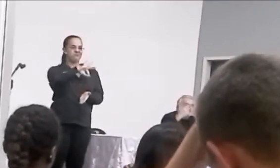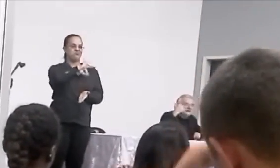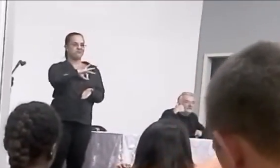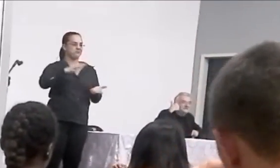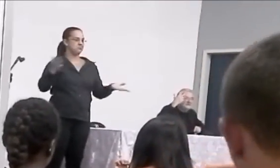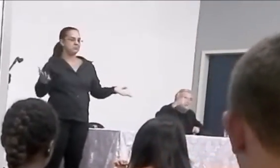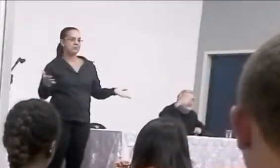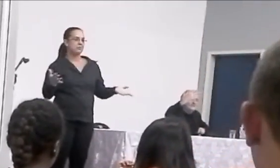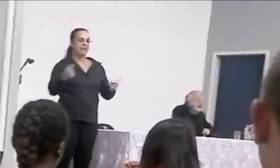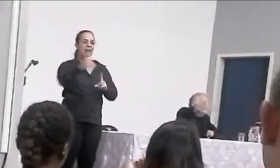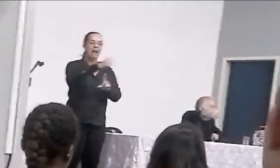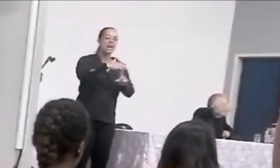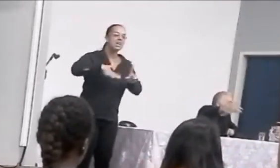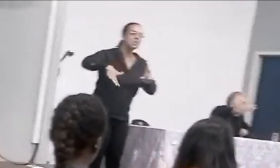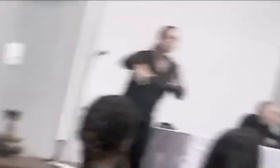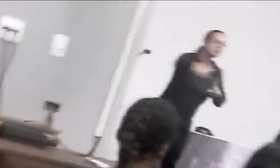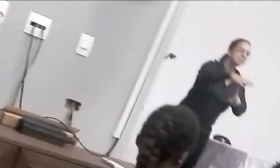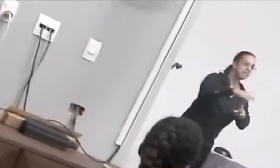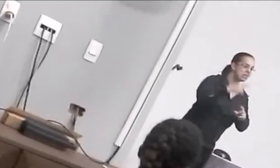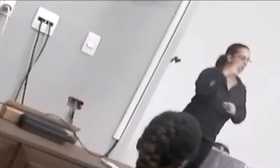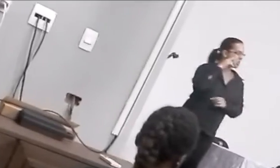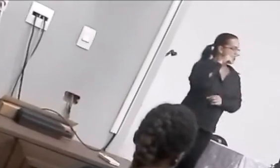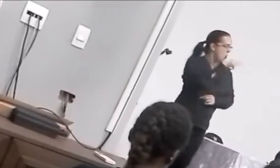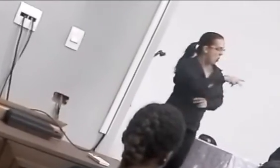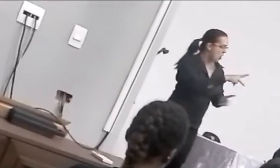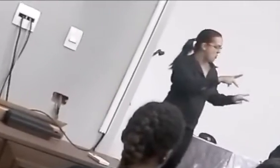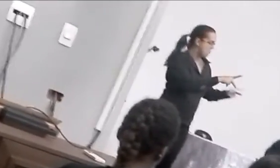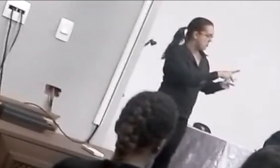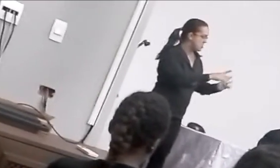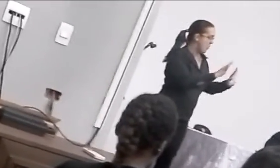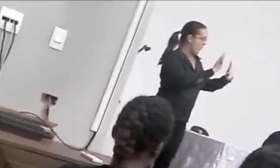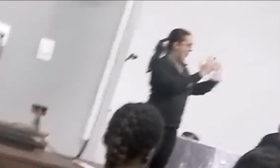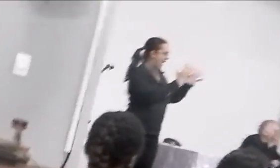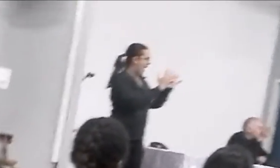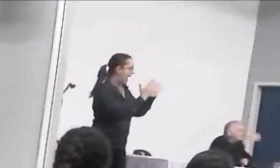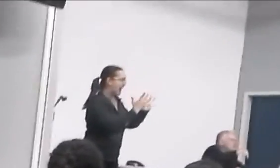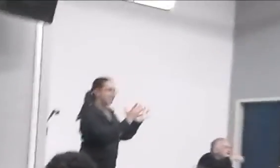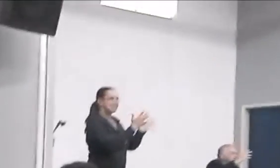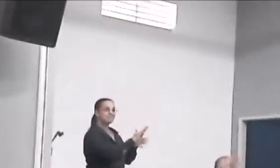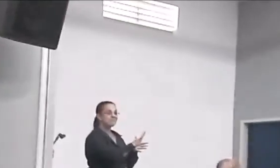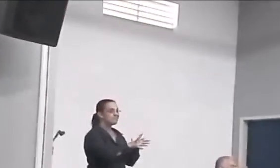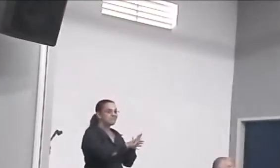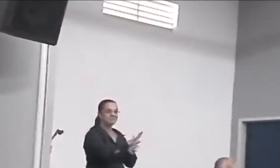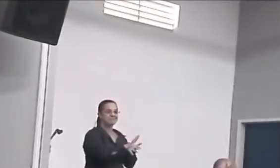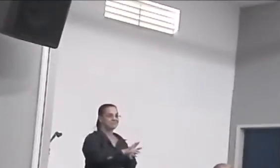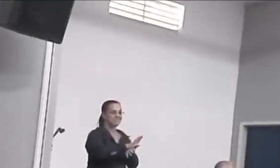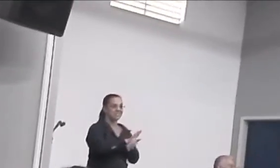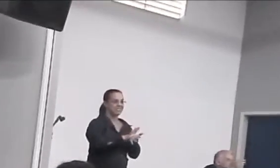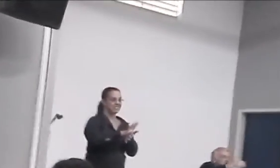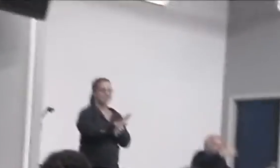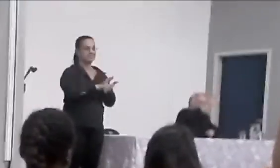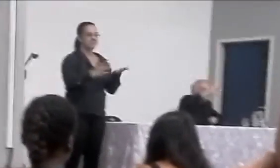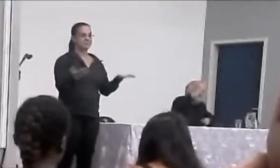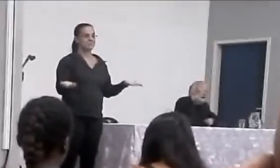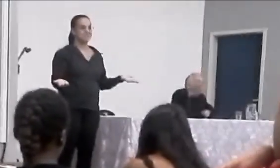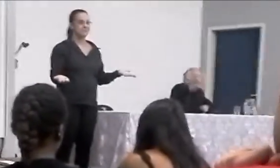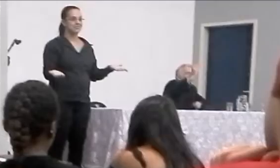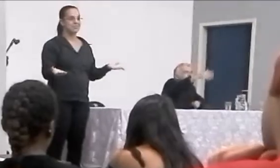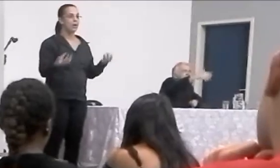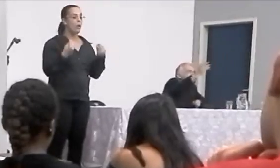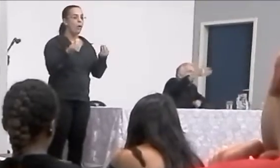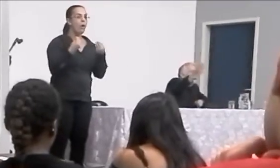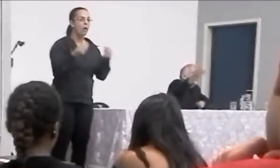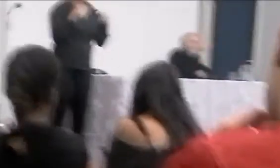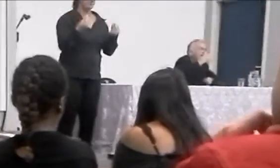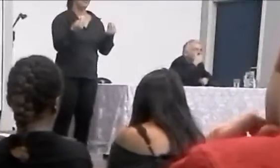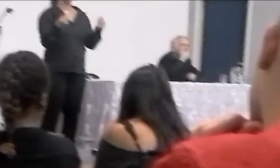que os políticos deveriam falar com ele todo o tempo, né? Que aqui das outras profissões eles vão ganhando demais, como